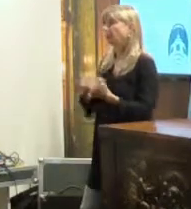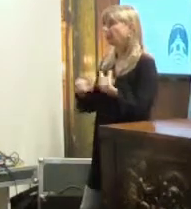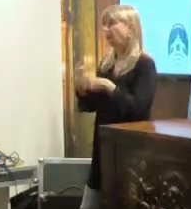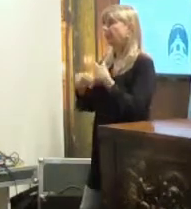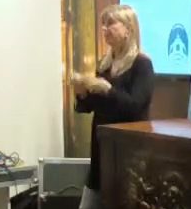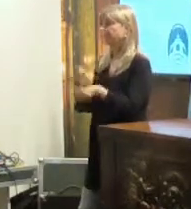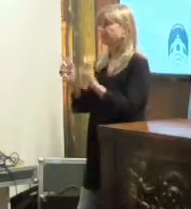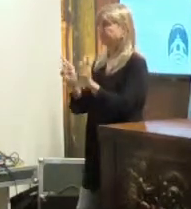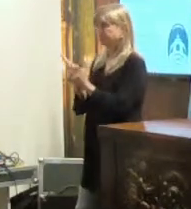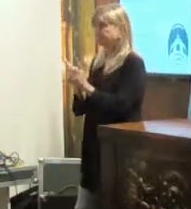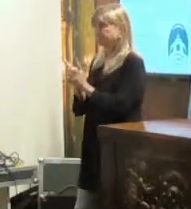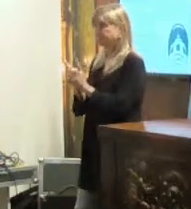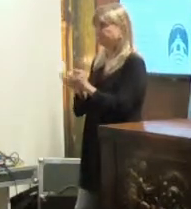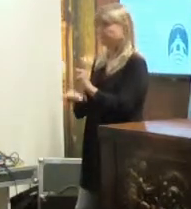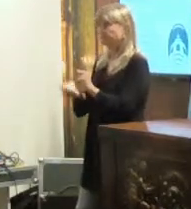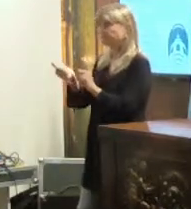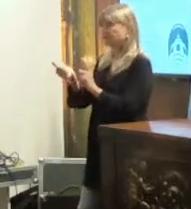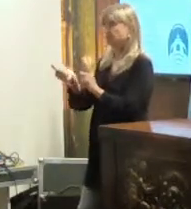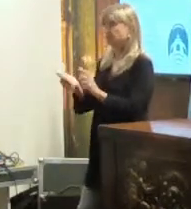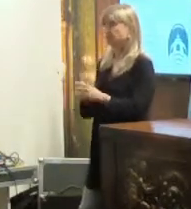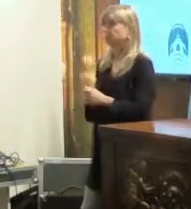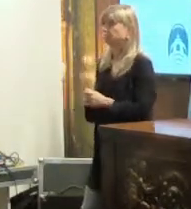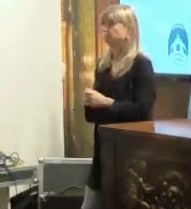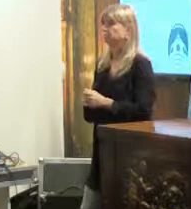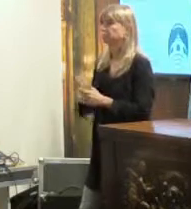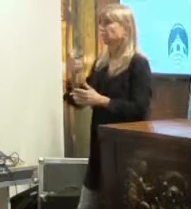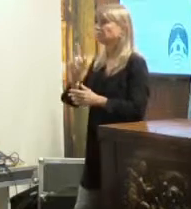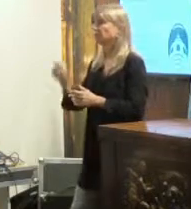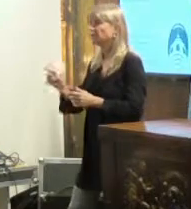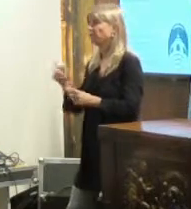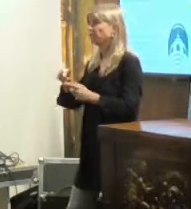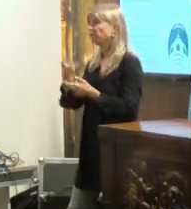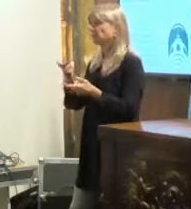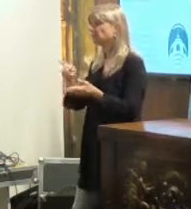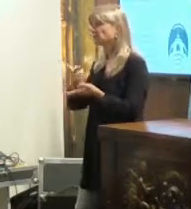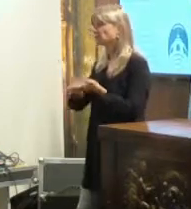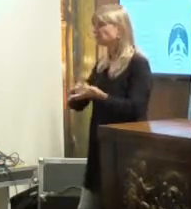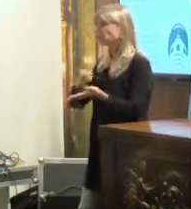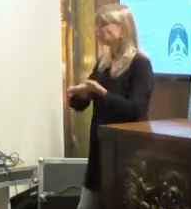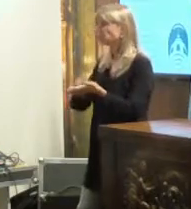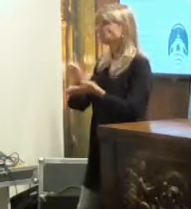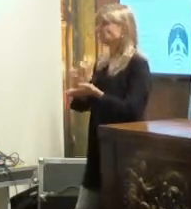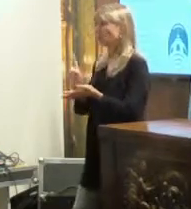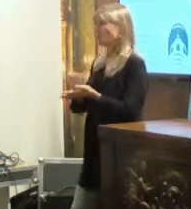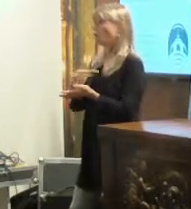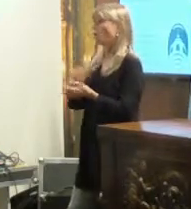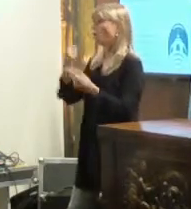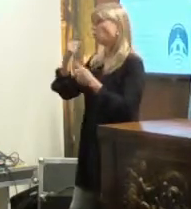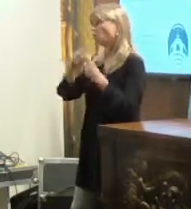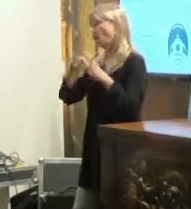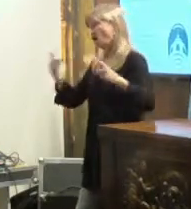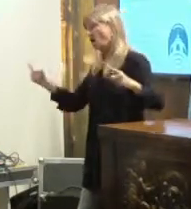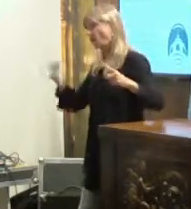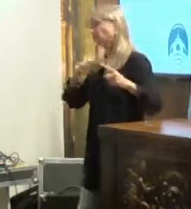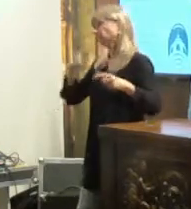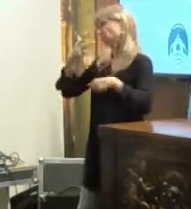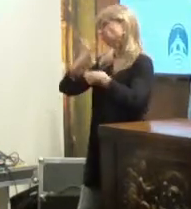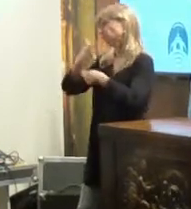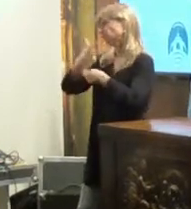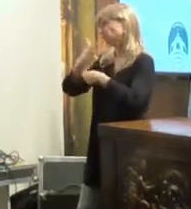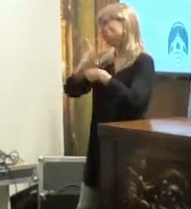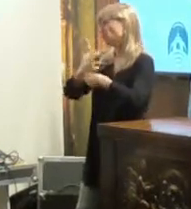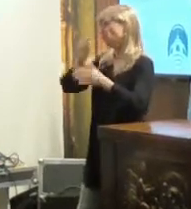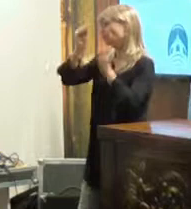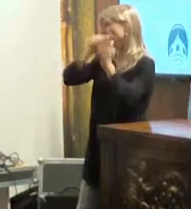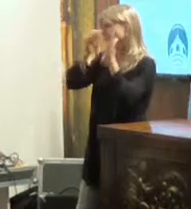los trámites para que no tengan que ir cada 3 meses a renovar su credencial, sino que si es un terciario que se inscribe en su